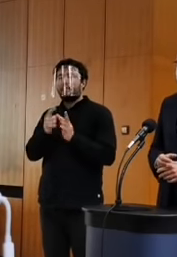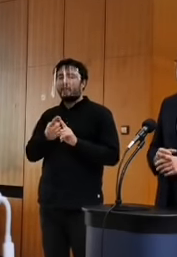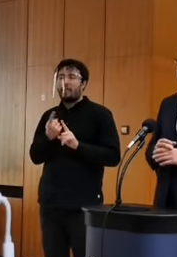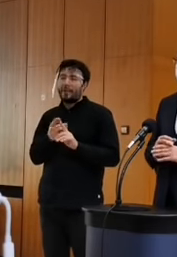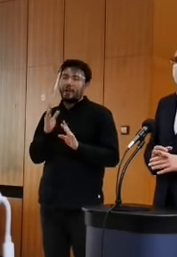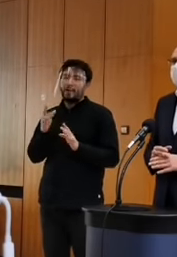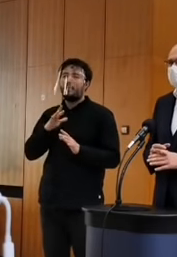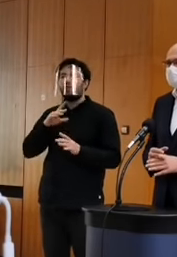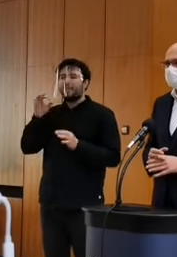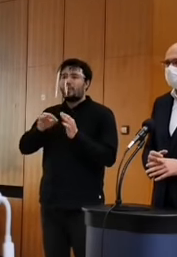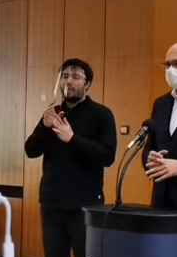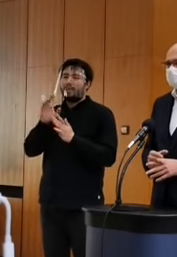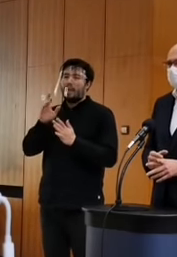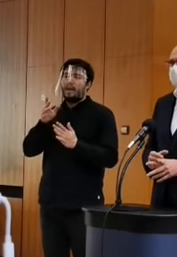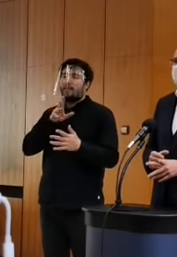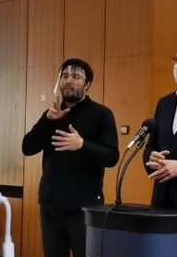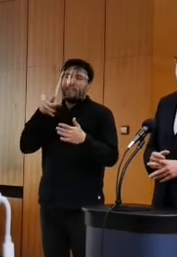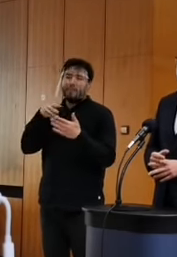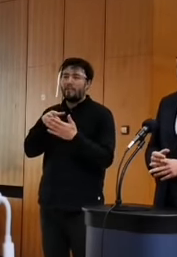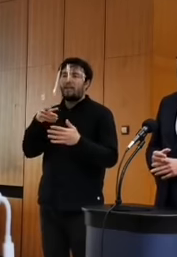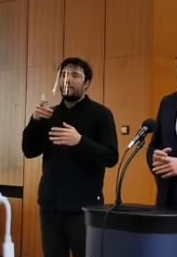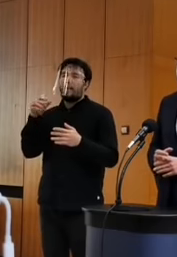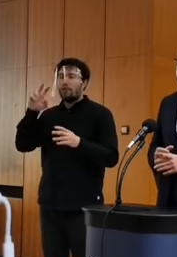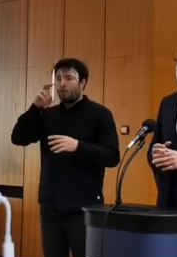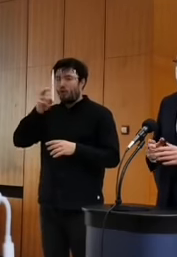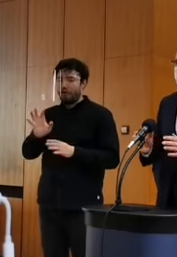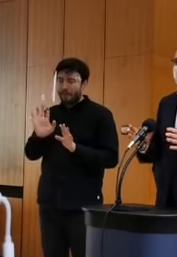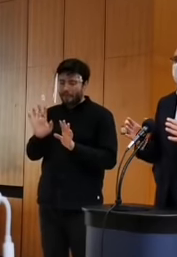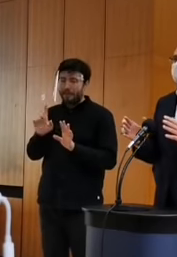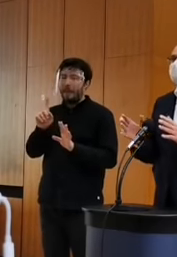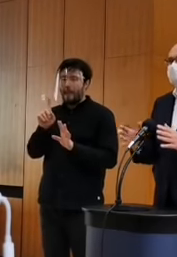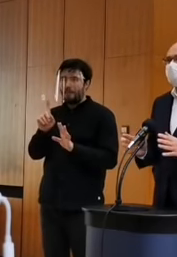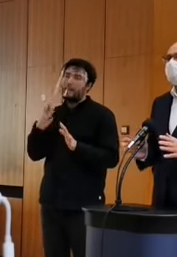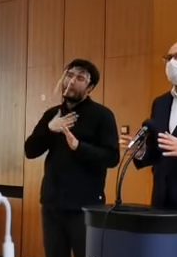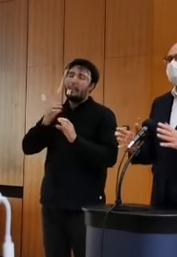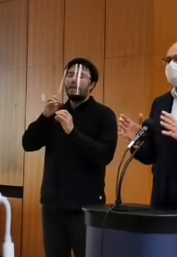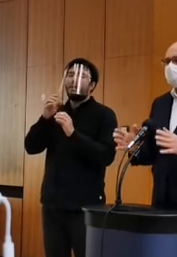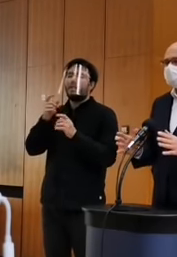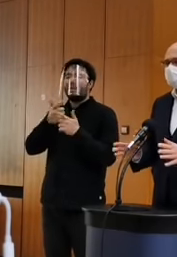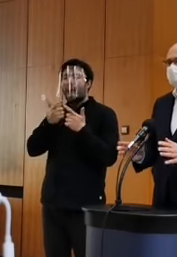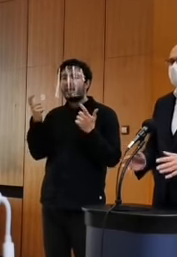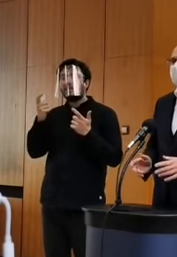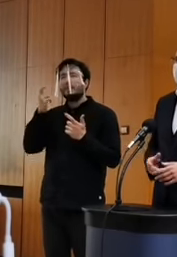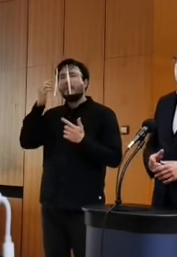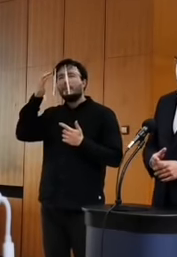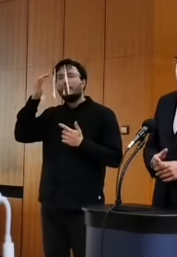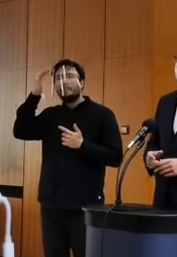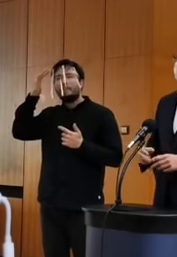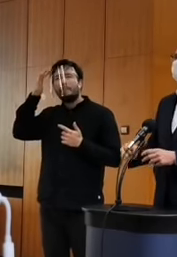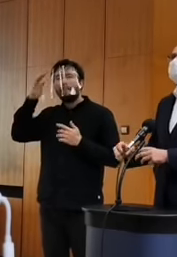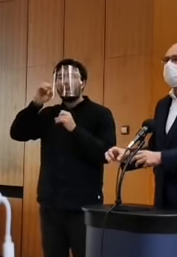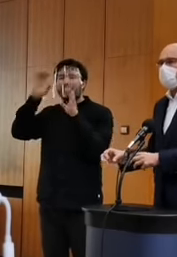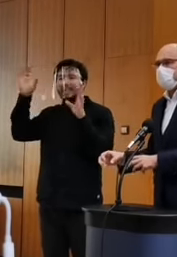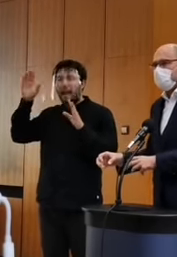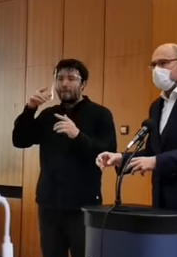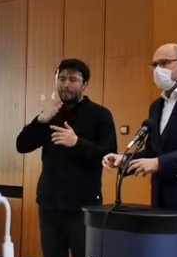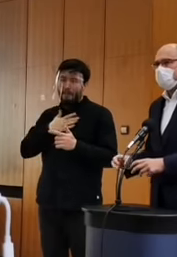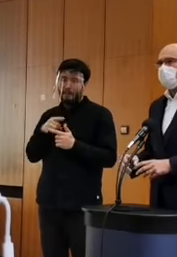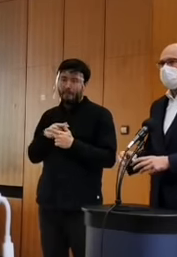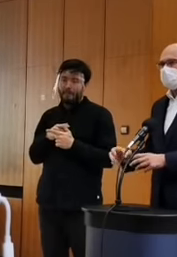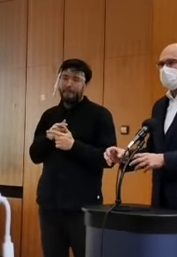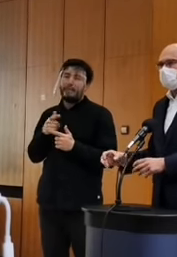vám, máme úplne jasné požiadavky, že, alebo predstavy, máme úplne jasné predstavy, ako